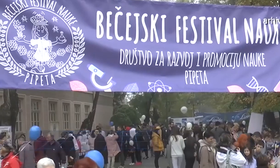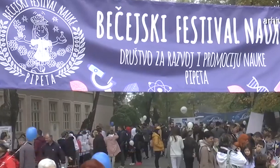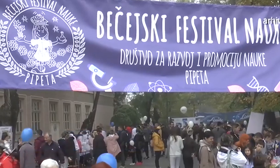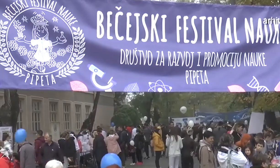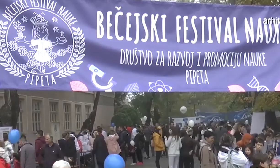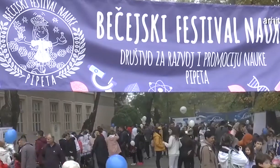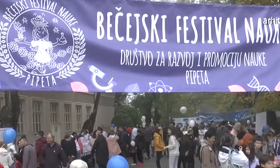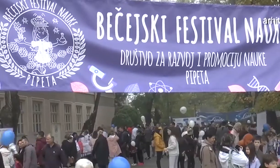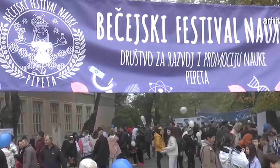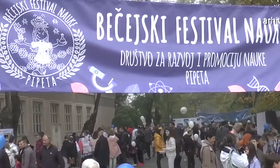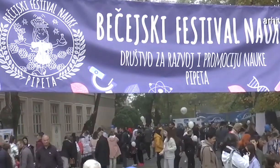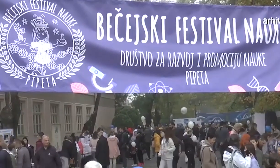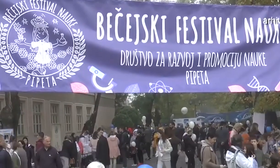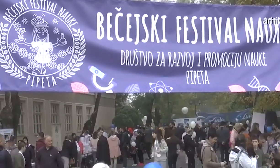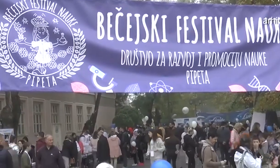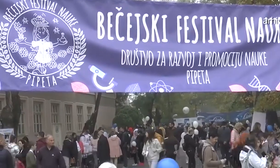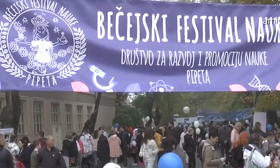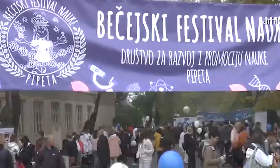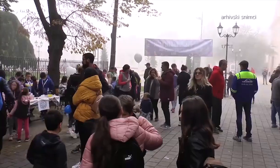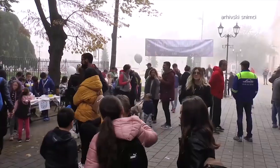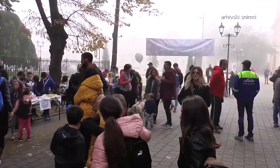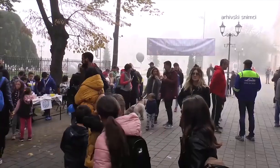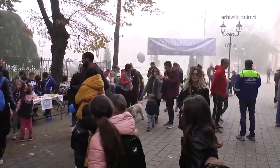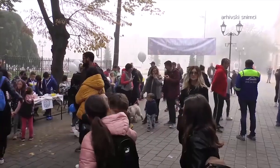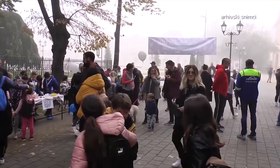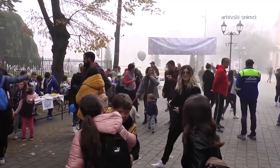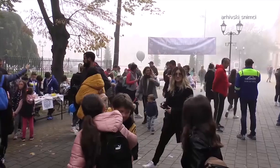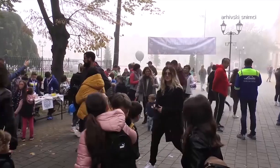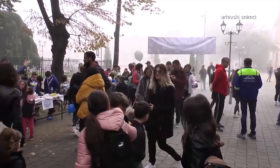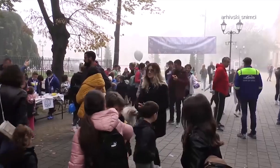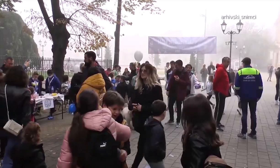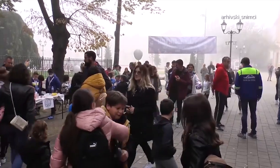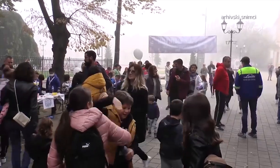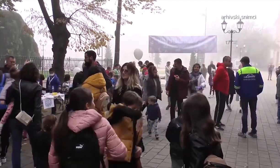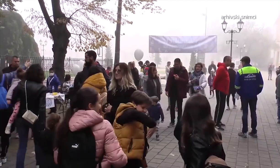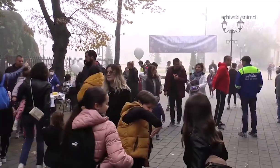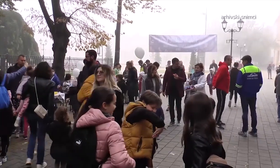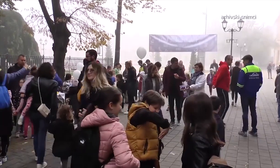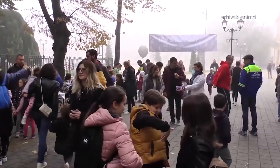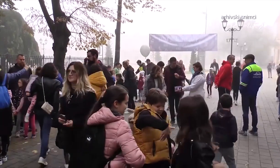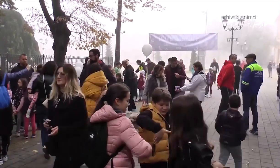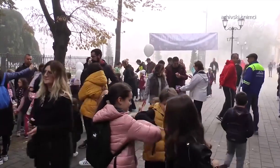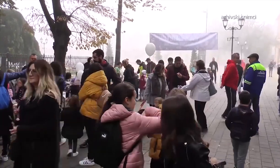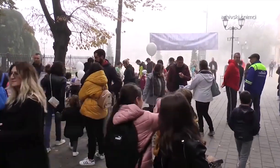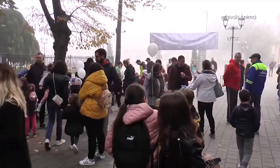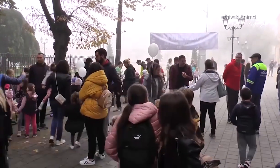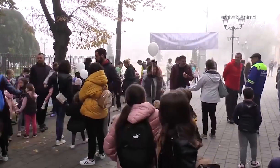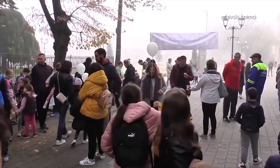Óbecsei Tudományfesztivált, amelyet a Pipetta Tudományfejlesztő Társaság szervez. A fesztivál megnyitóját délelőtt